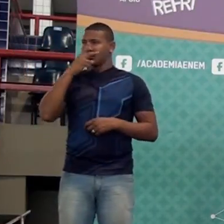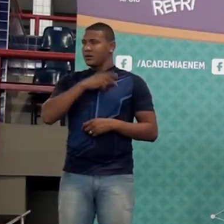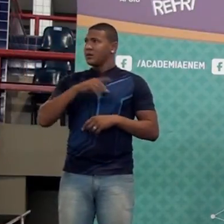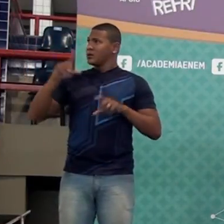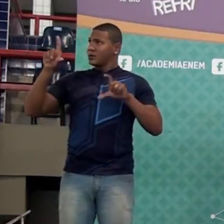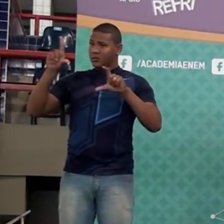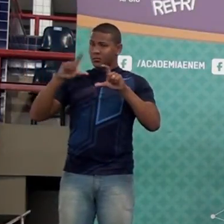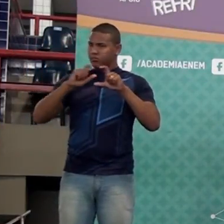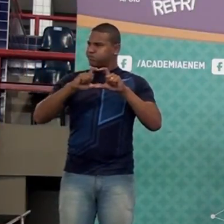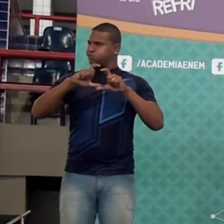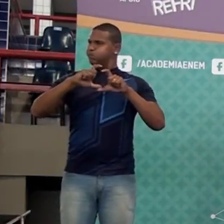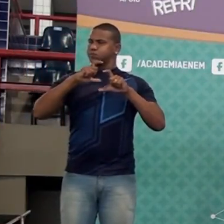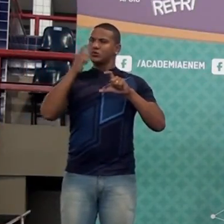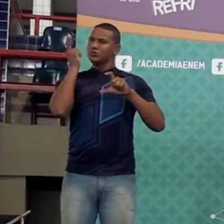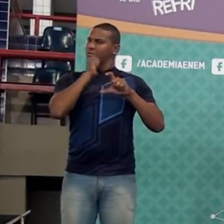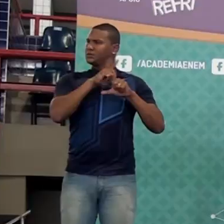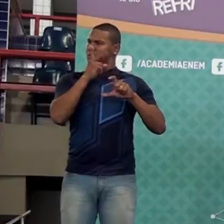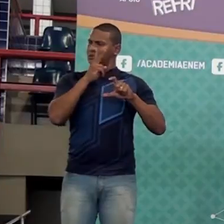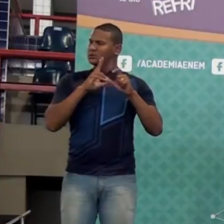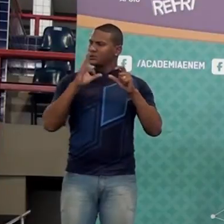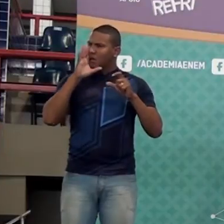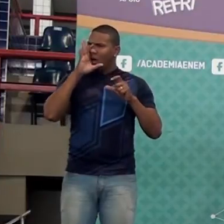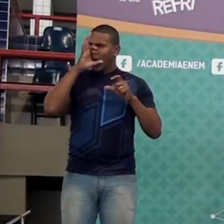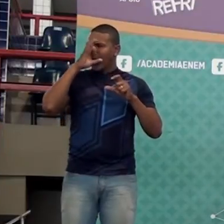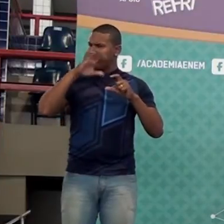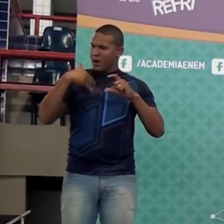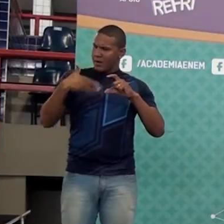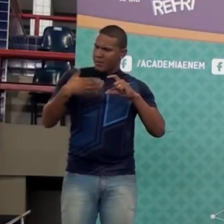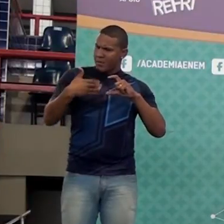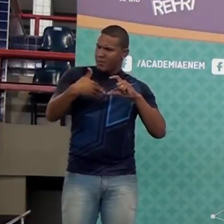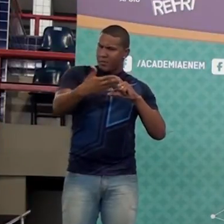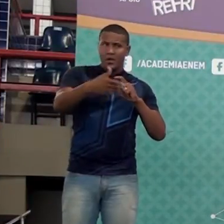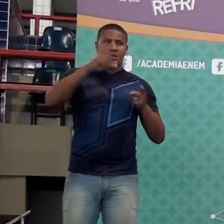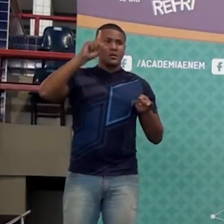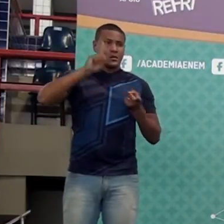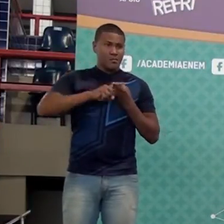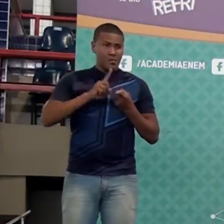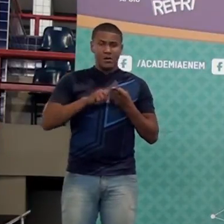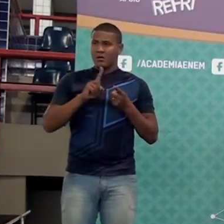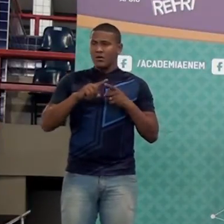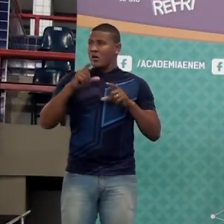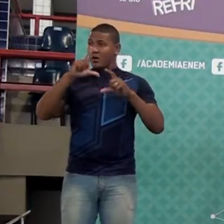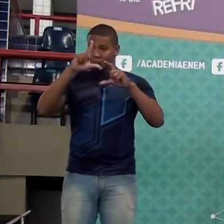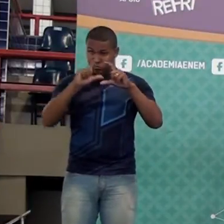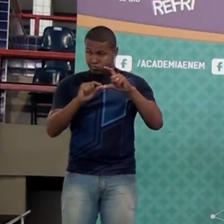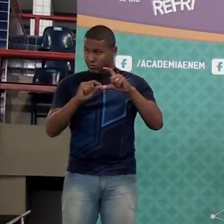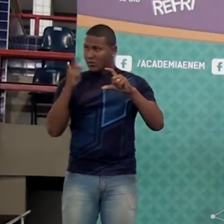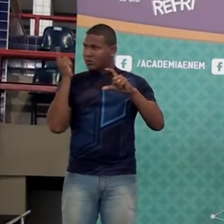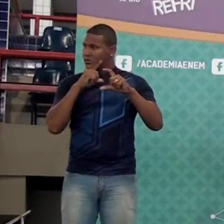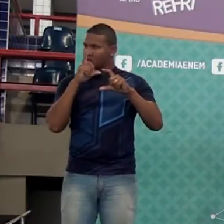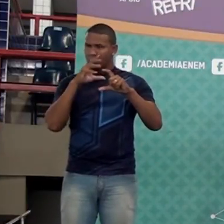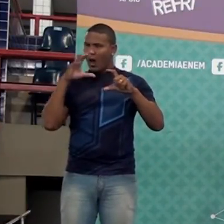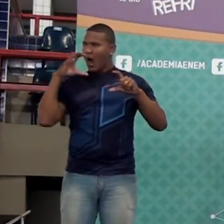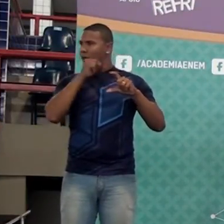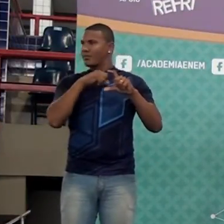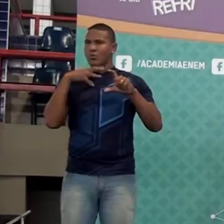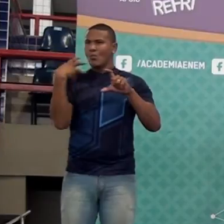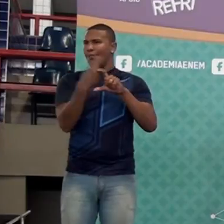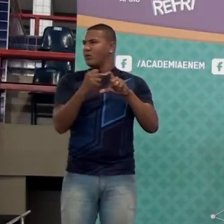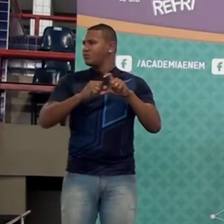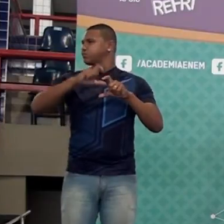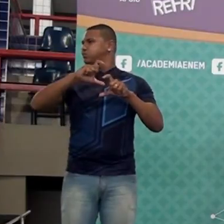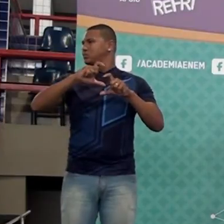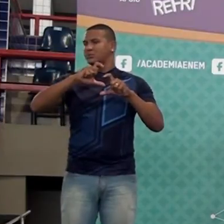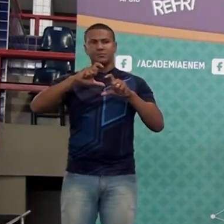rapidamente, tá? Então esse é um problema que acaba limitando, né, a utilização da energia